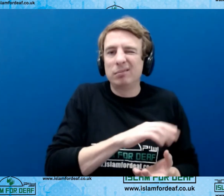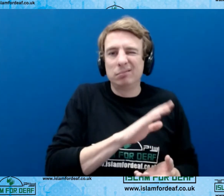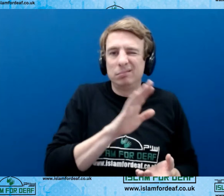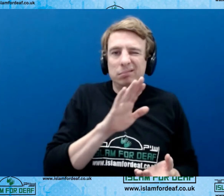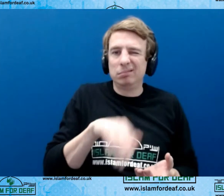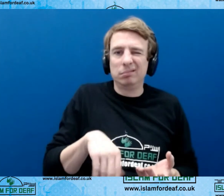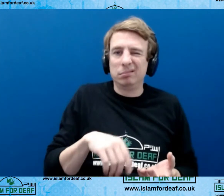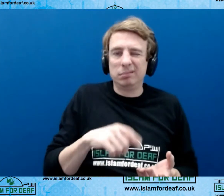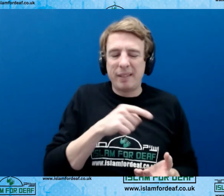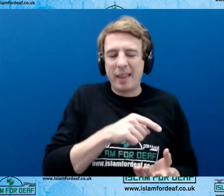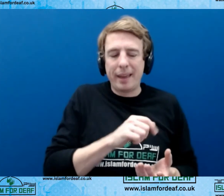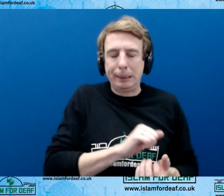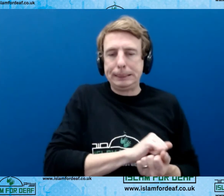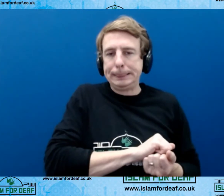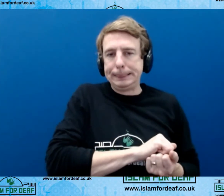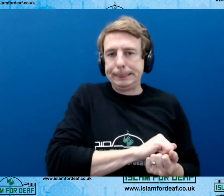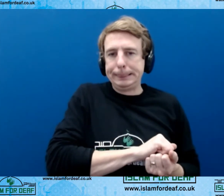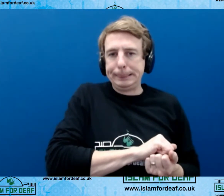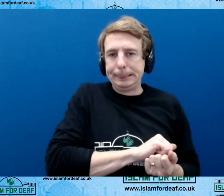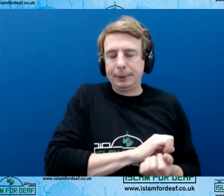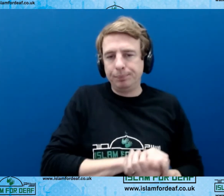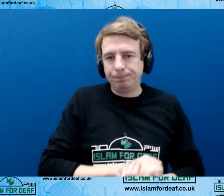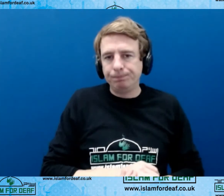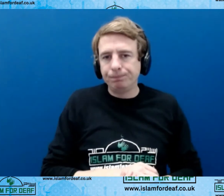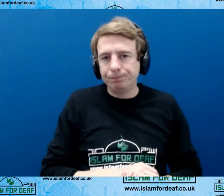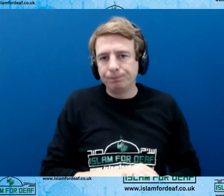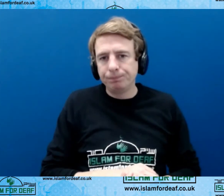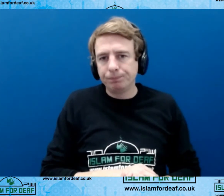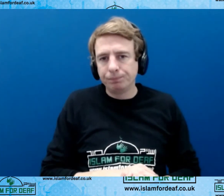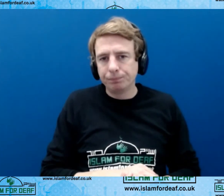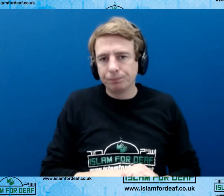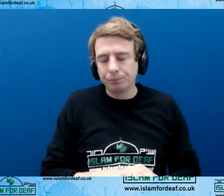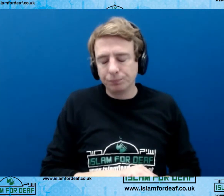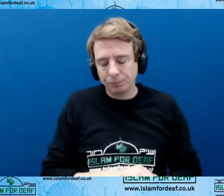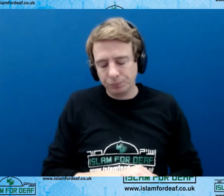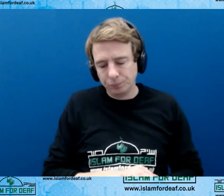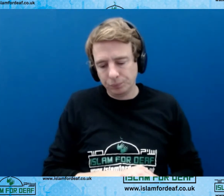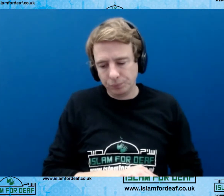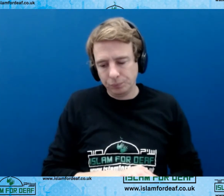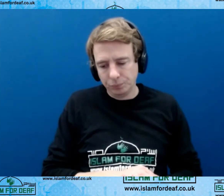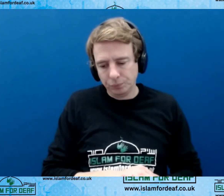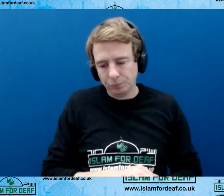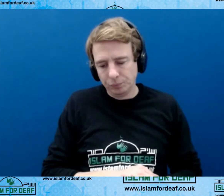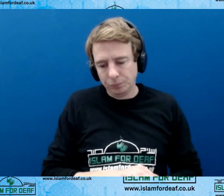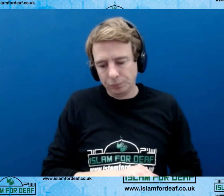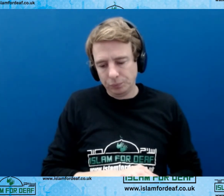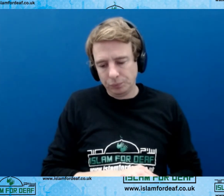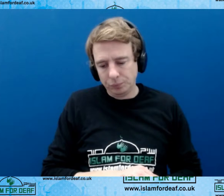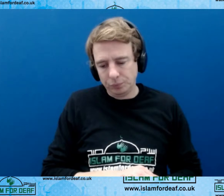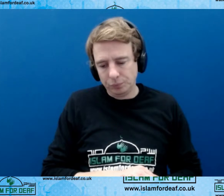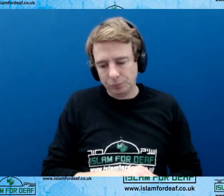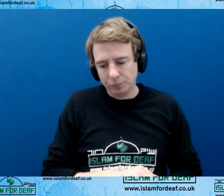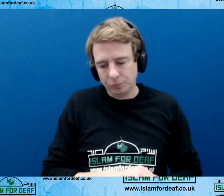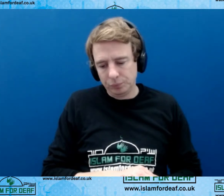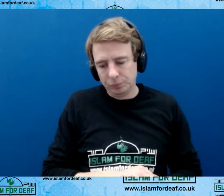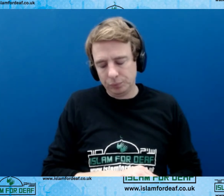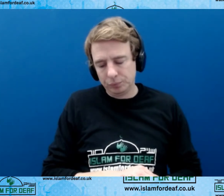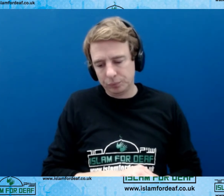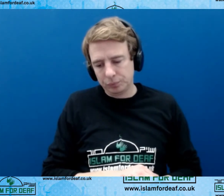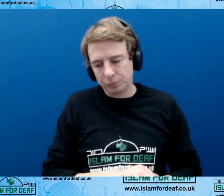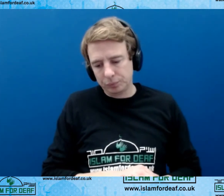نعم، تسمعني؟ أي نعم شيخنا، أثابكم الله. السورة التي بعدها تسمى سورة